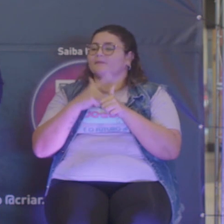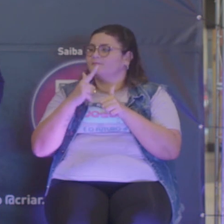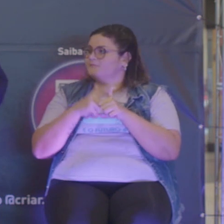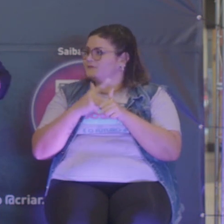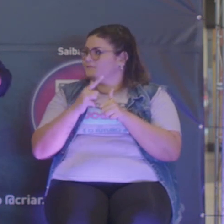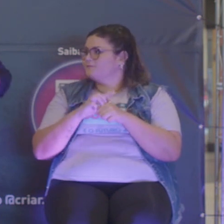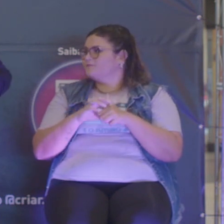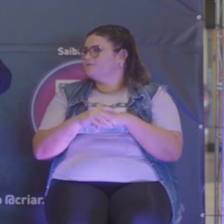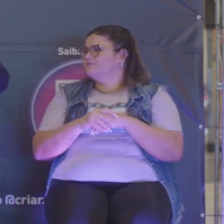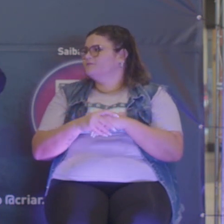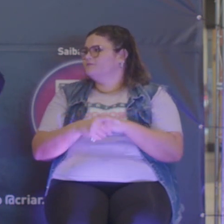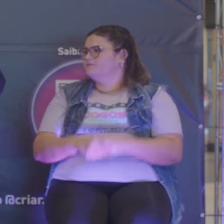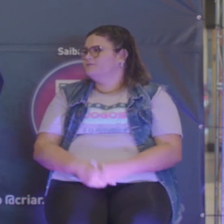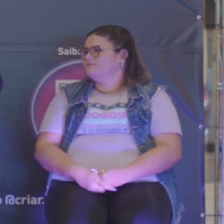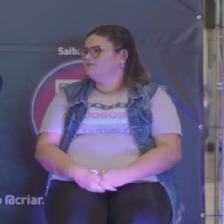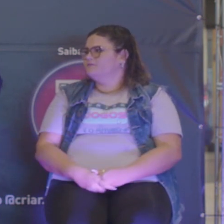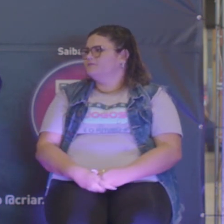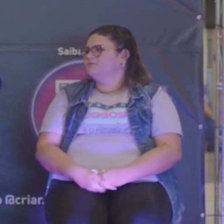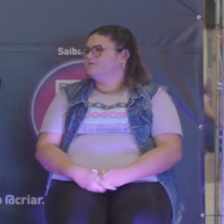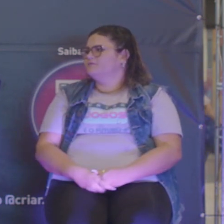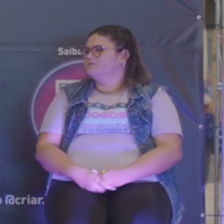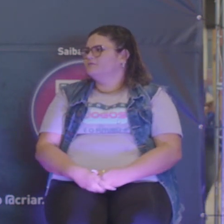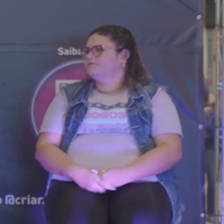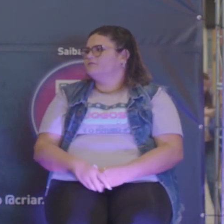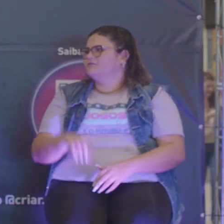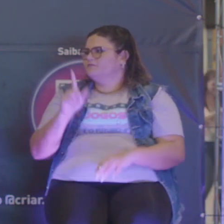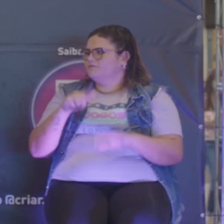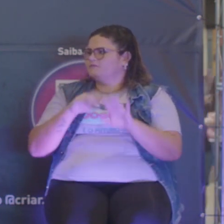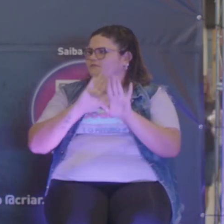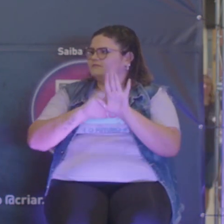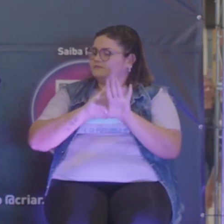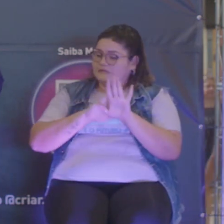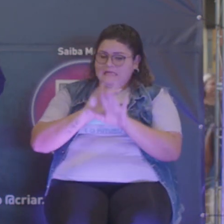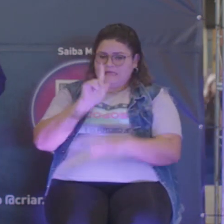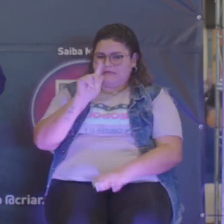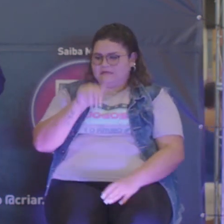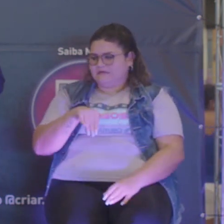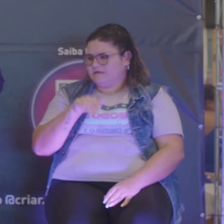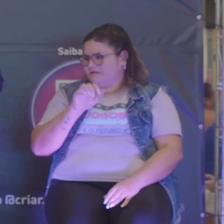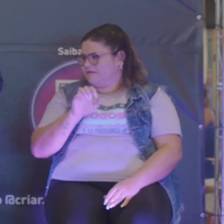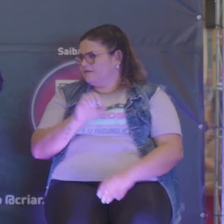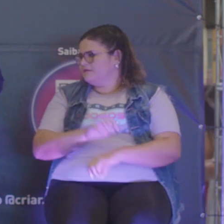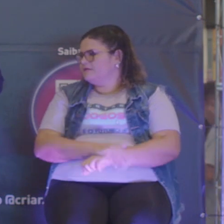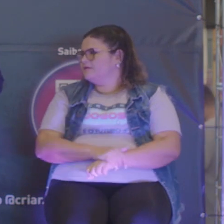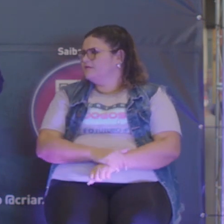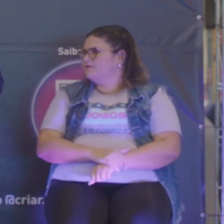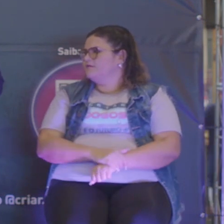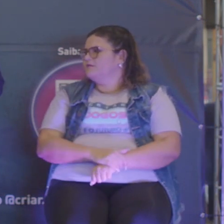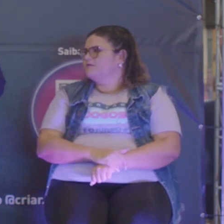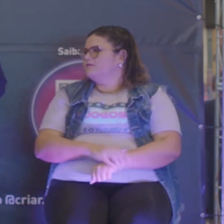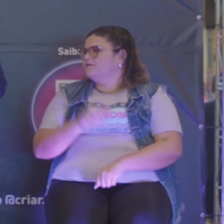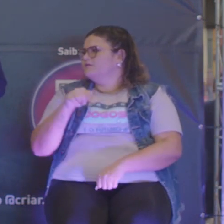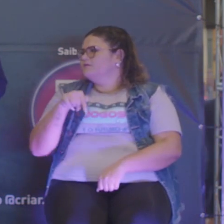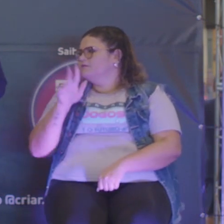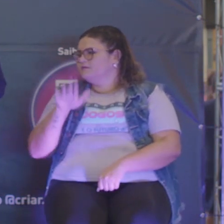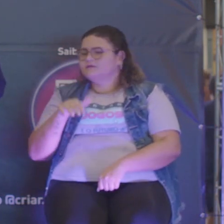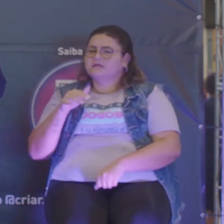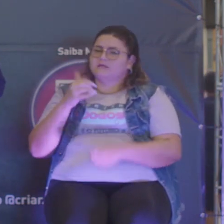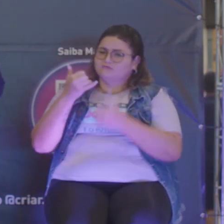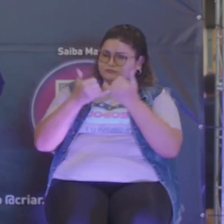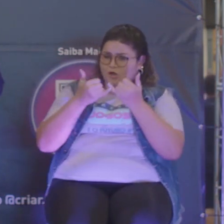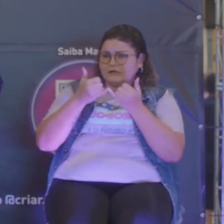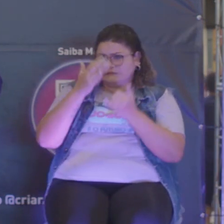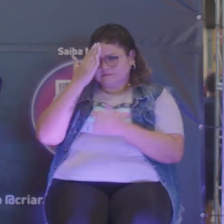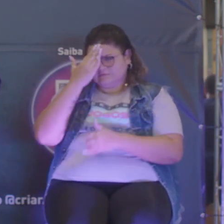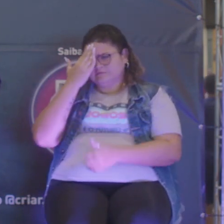trazendo um pouco da experiência do bastidor, né? A gente fala assim, dos bastidores. Já, para quem joga, sabe o que eu estou falando, tem as